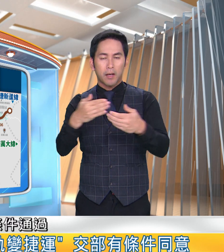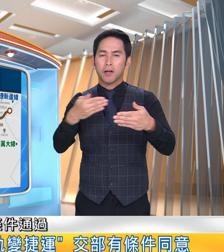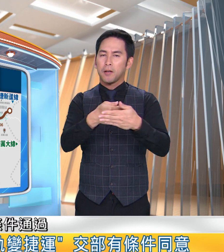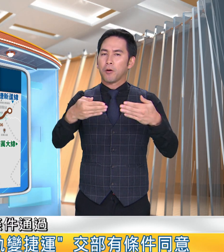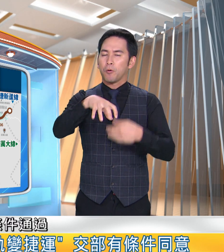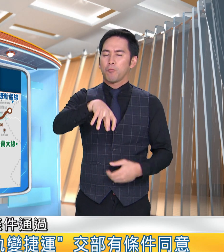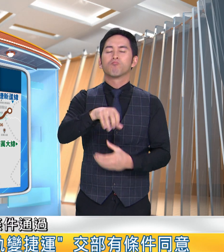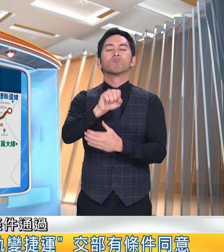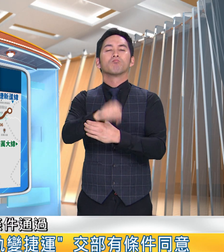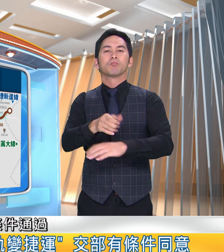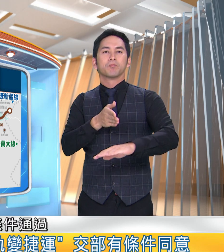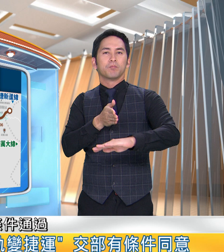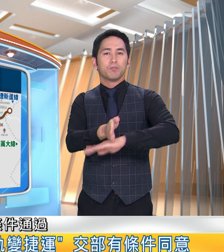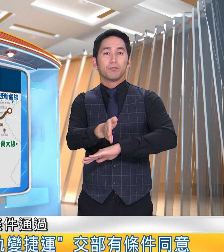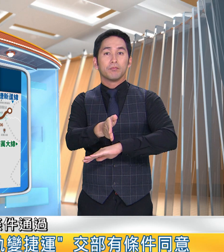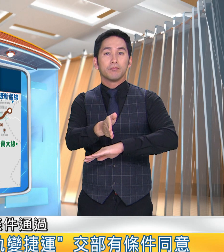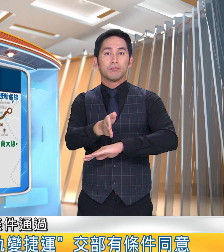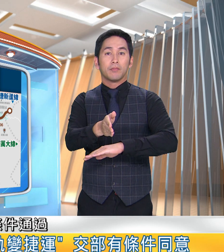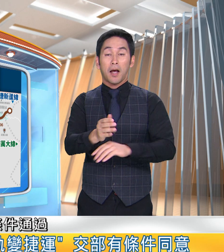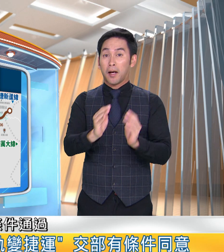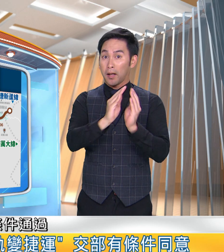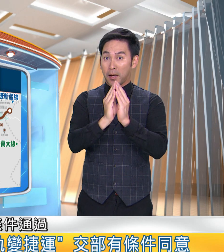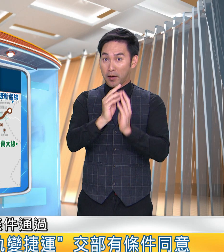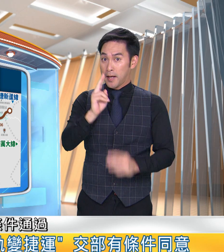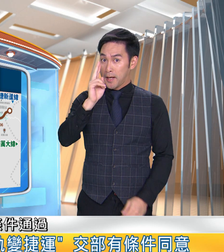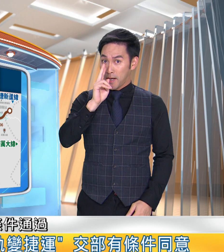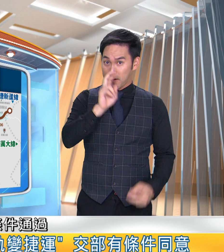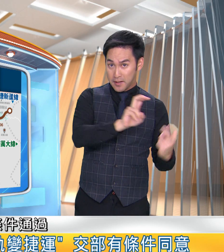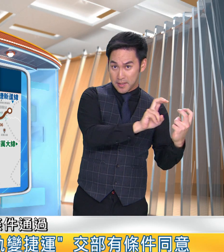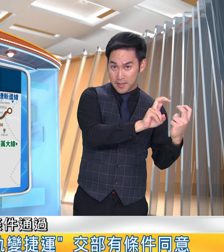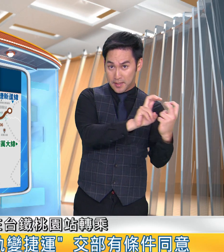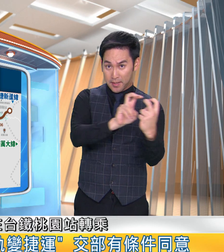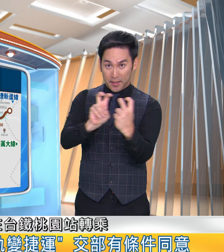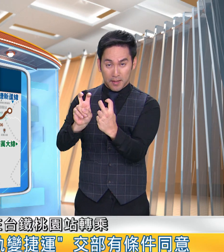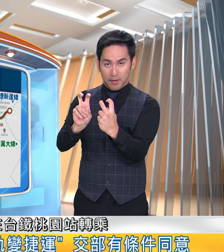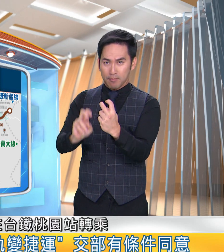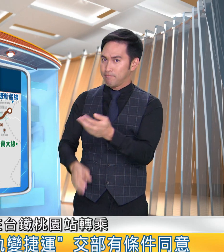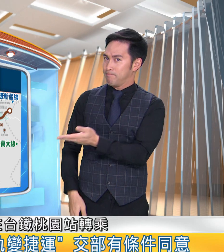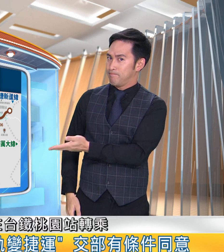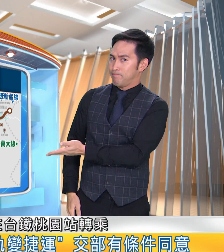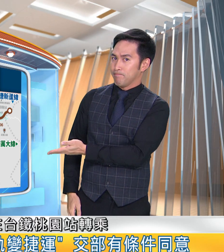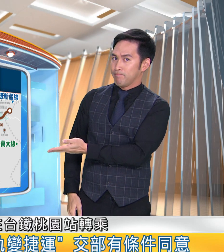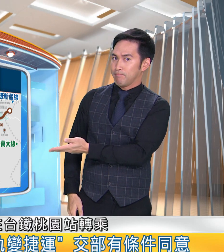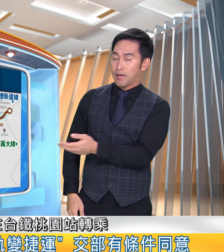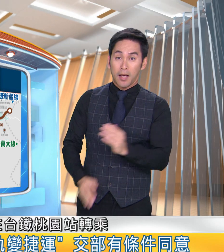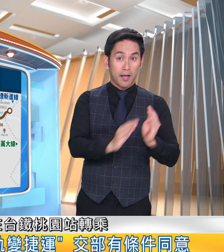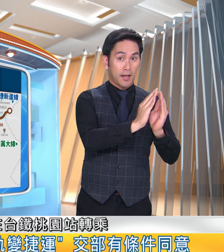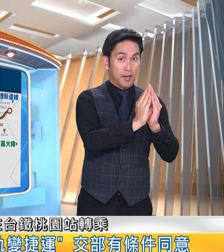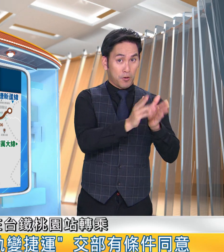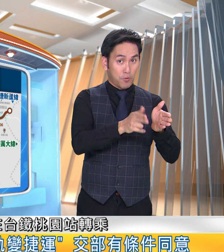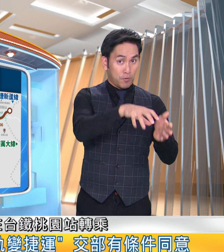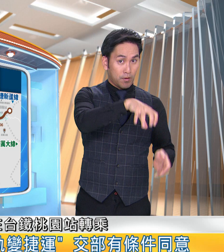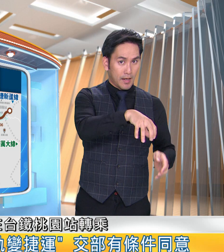得交通部有条件通过。棕线规划可以在台铁桃园站来转